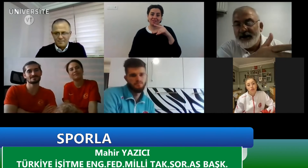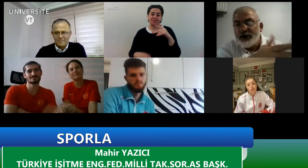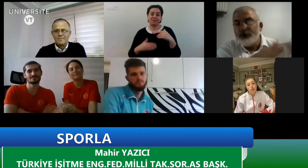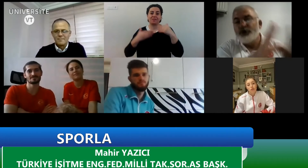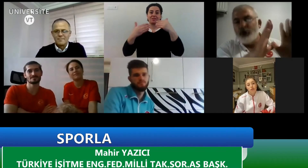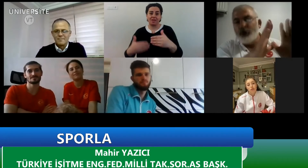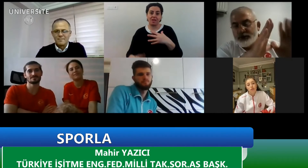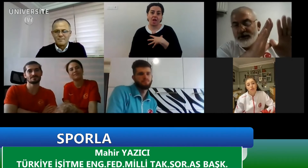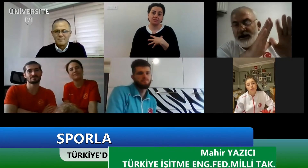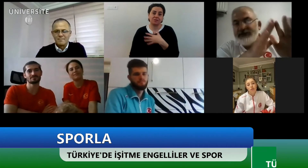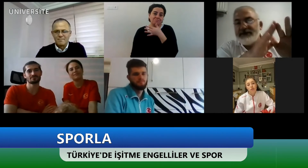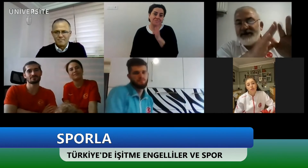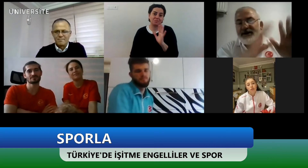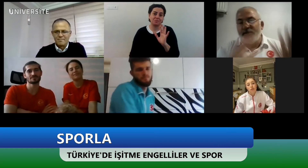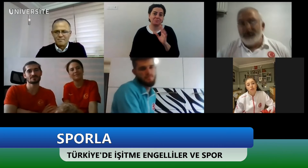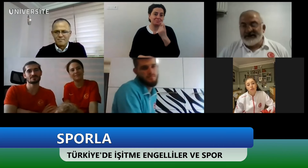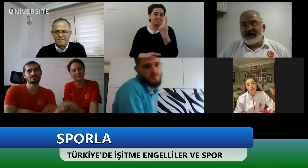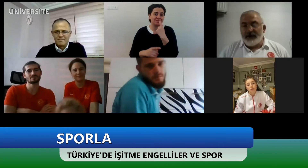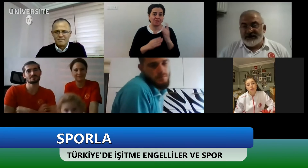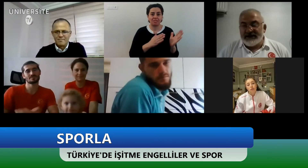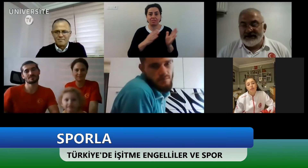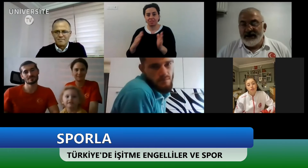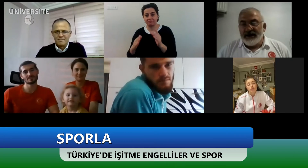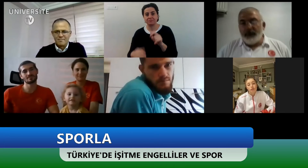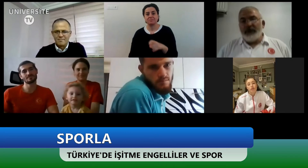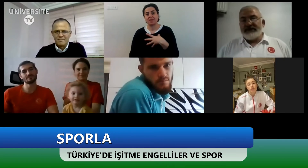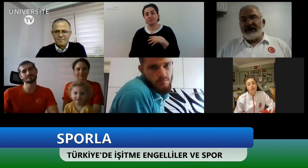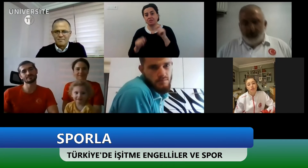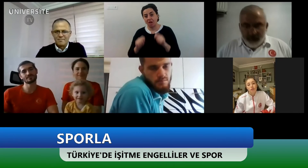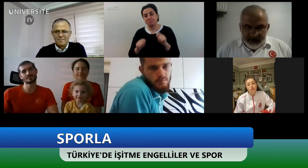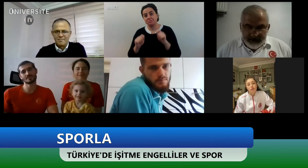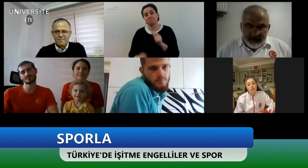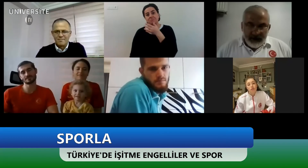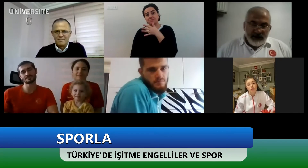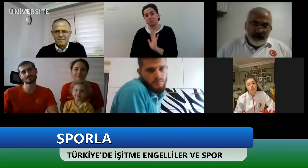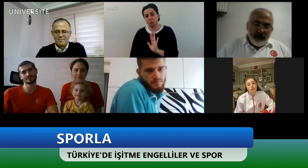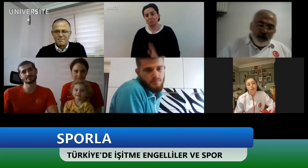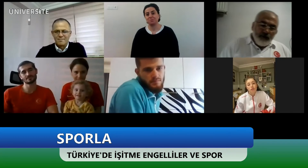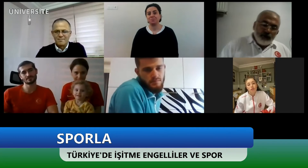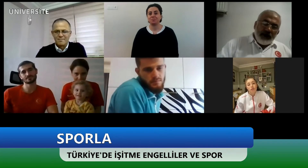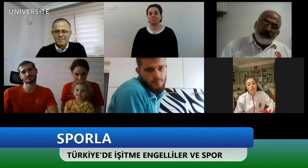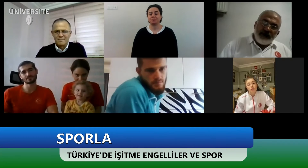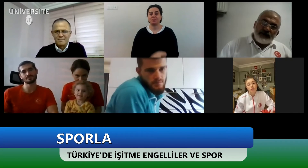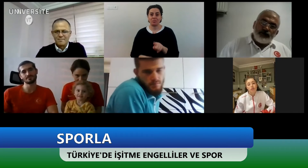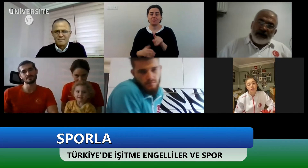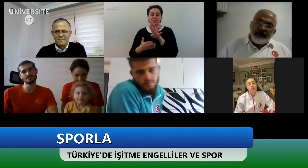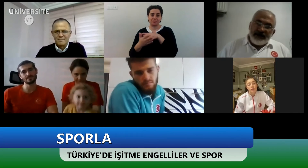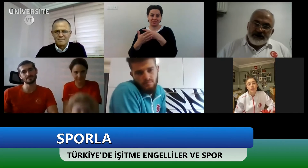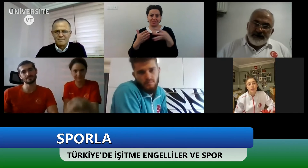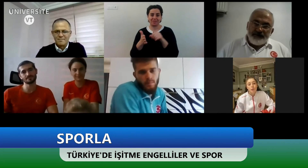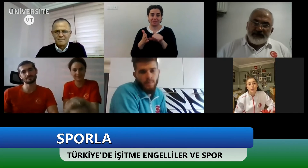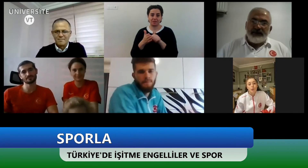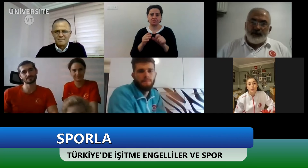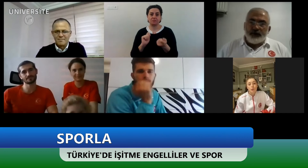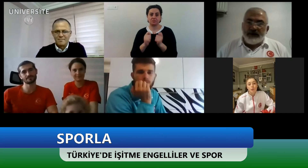Haziran'da duruyoruz. Haziran'da yapabilirsek yapacağız, yapamazsak yapamayacağız. Şimdi bu takvimler sürekli